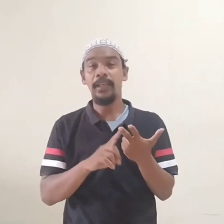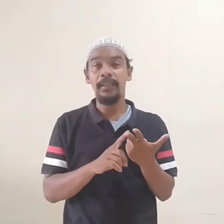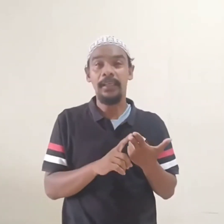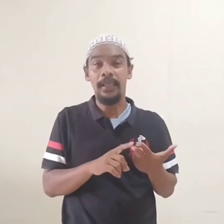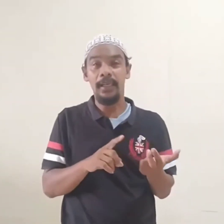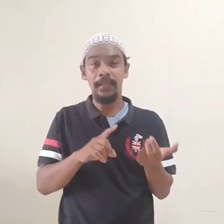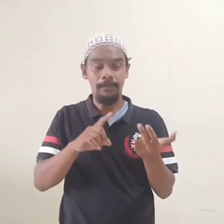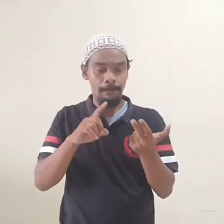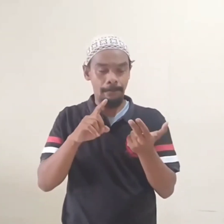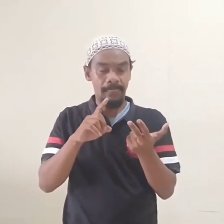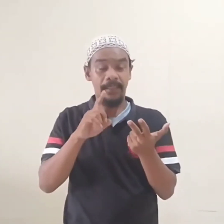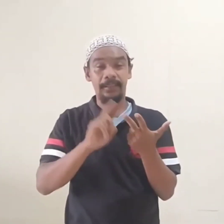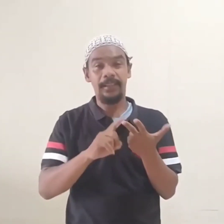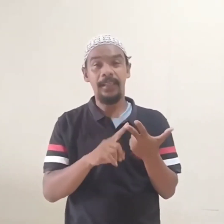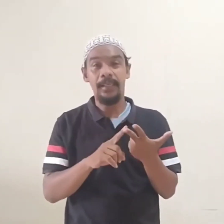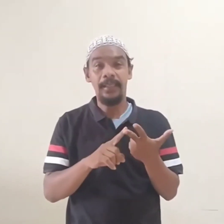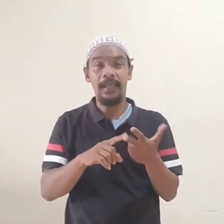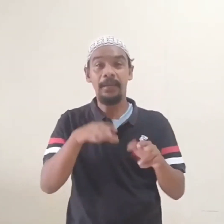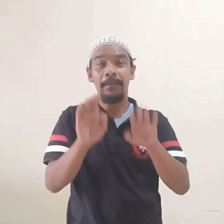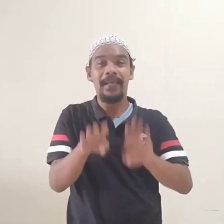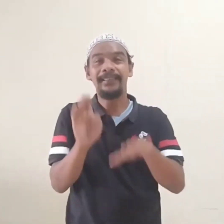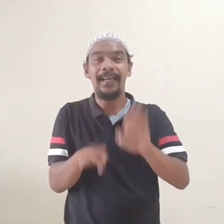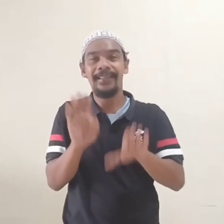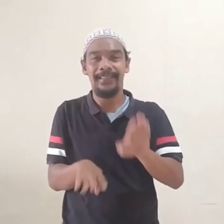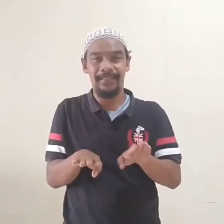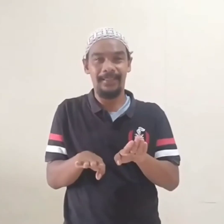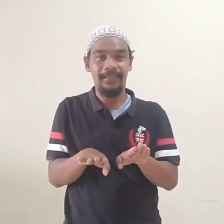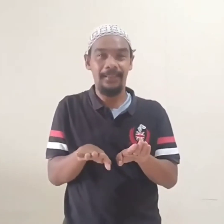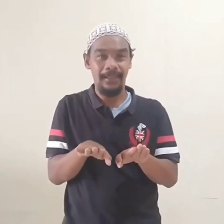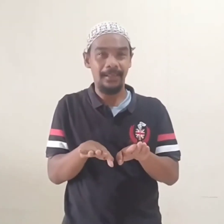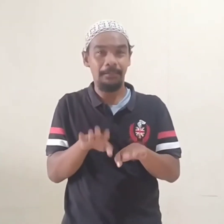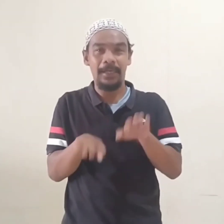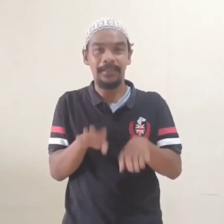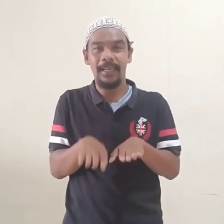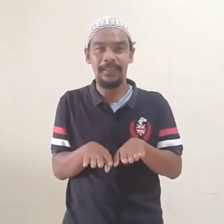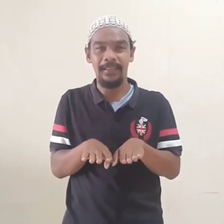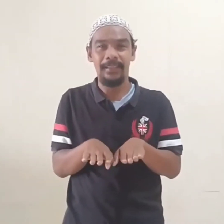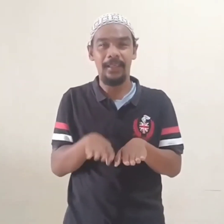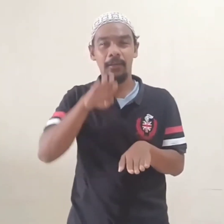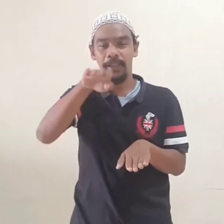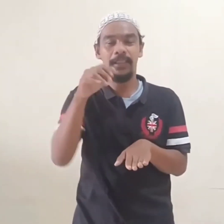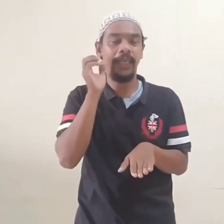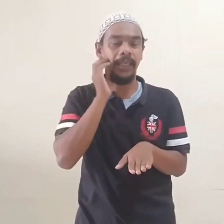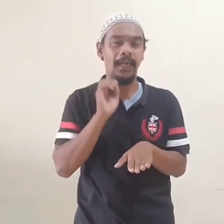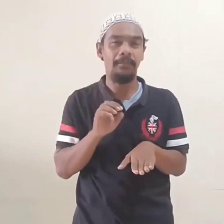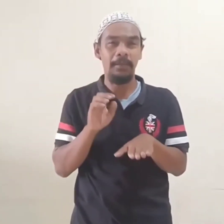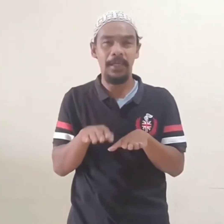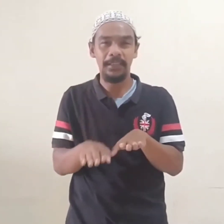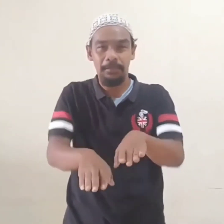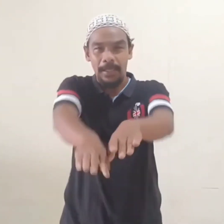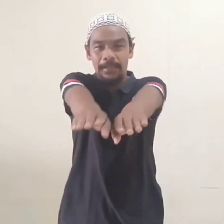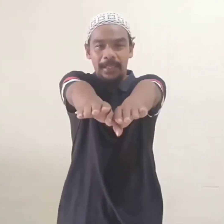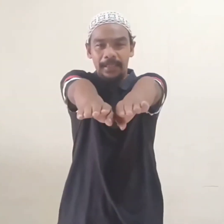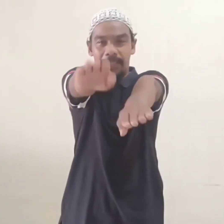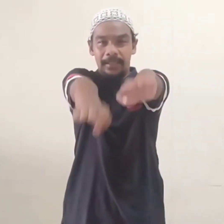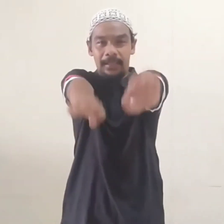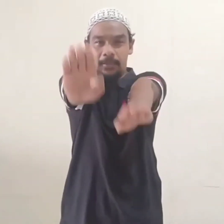kemudian adalah yang ketiga adalah kepakan kaki, ya kepakan kaki. Kalau di gaya bebas, kepakan kaki, kakinya